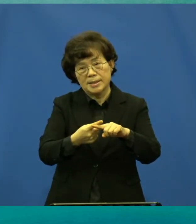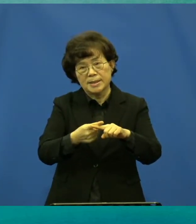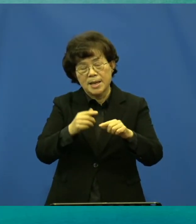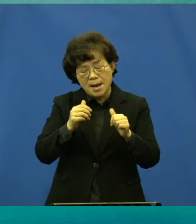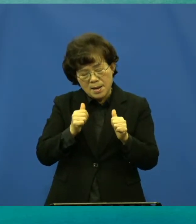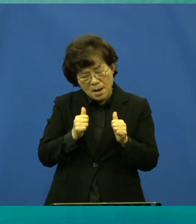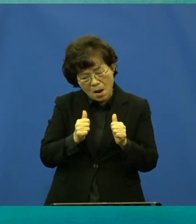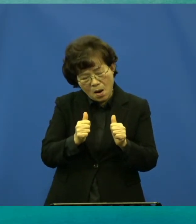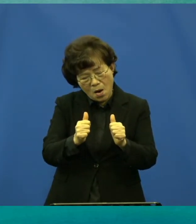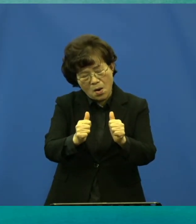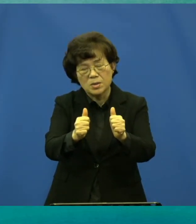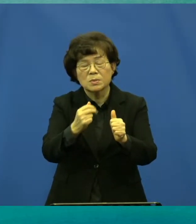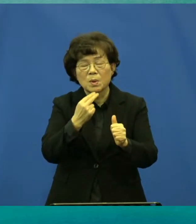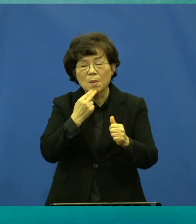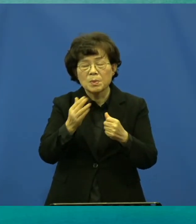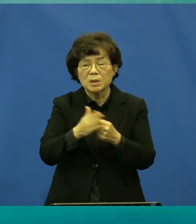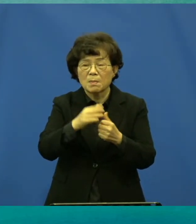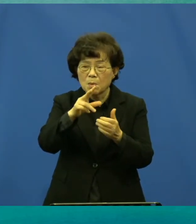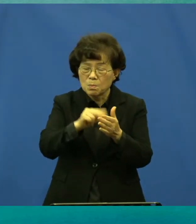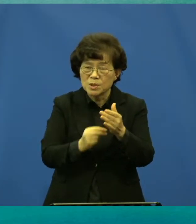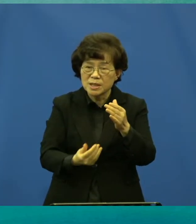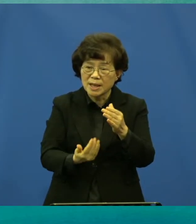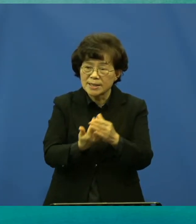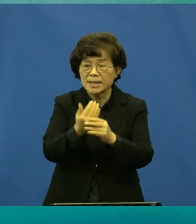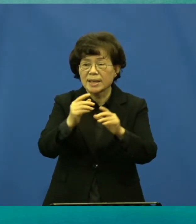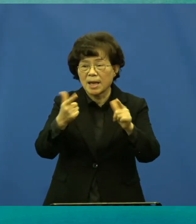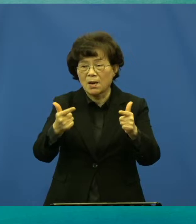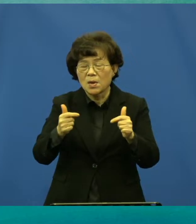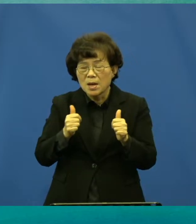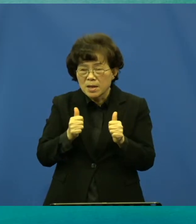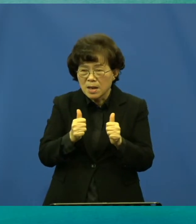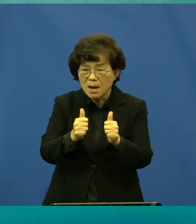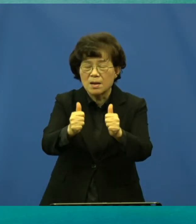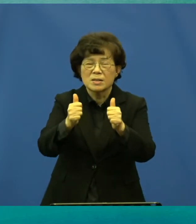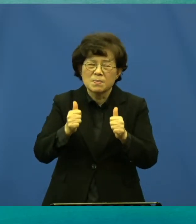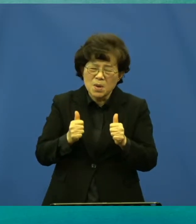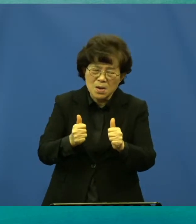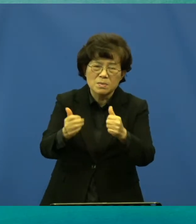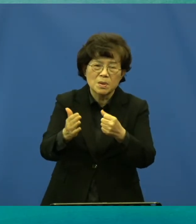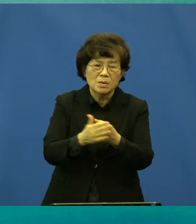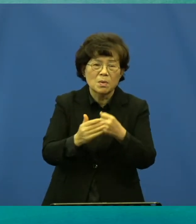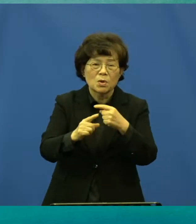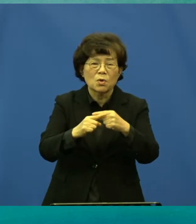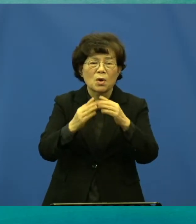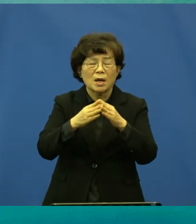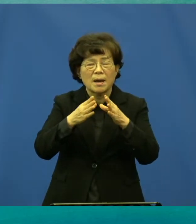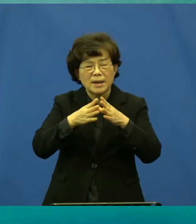열심이 없어서 문제된 게 없어요. 열심이 너무 많아가지고 교회가 깨져요.